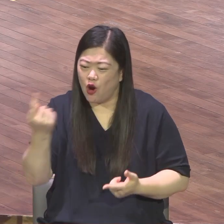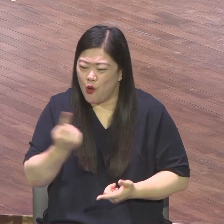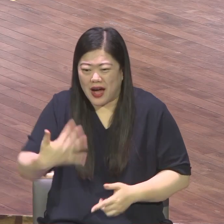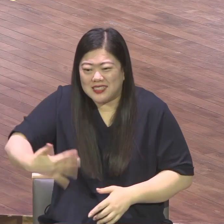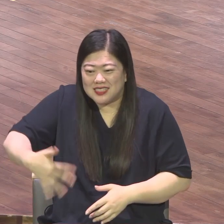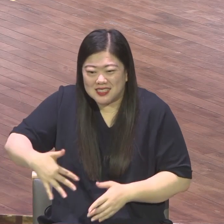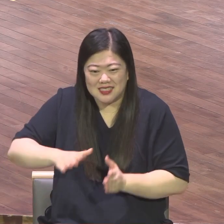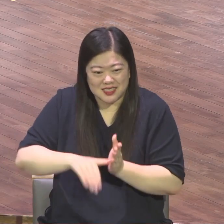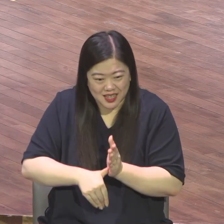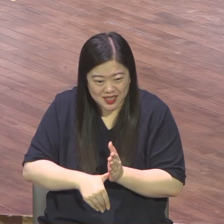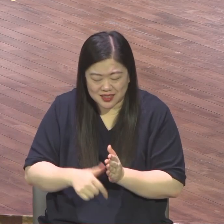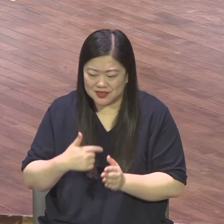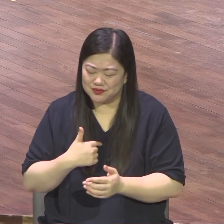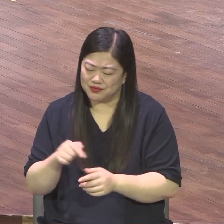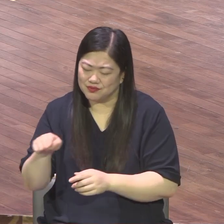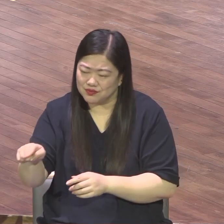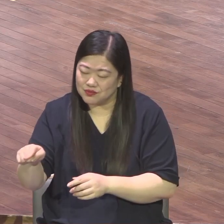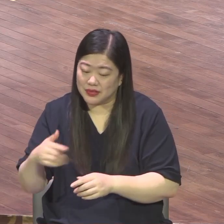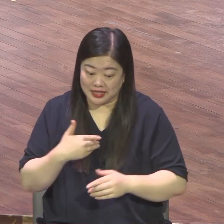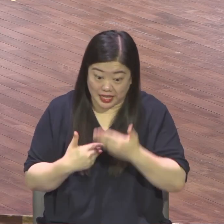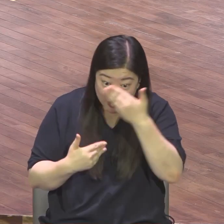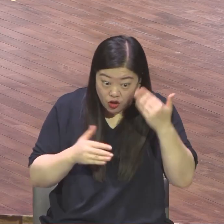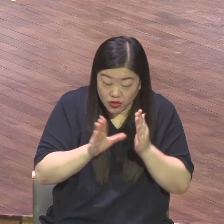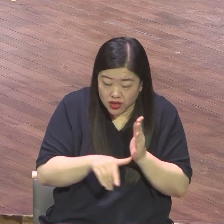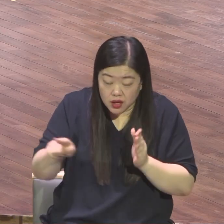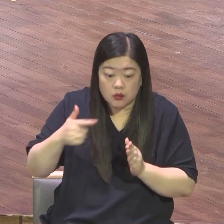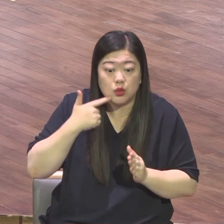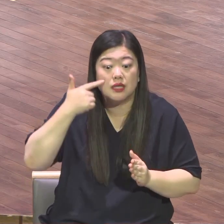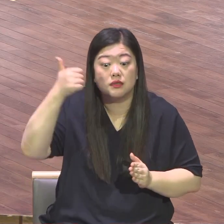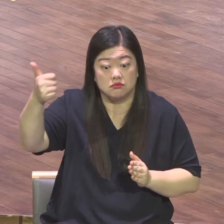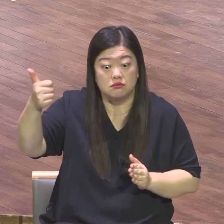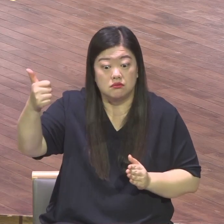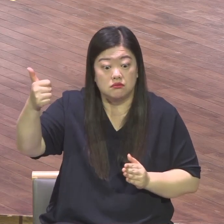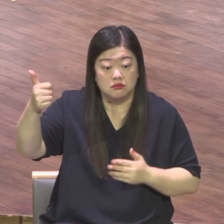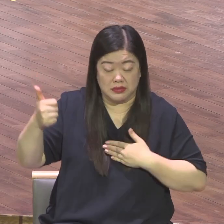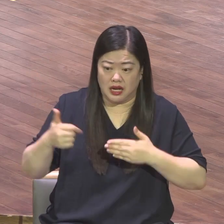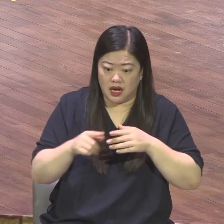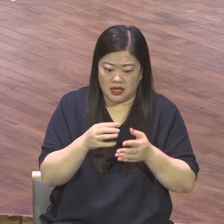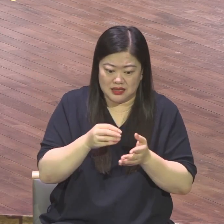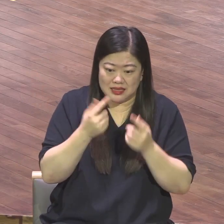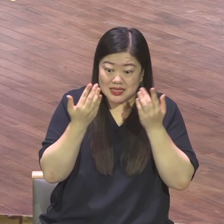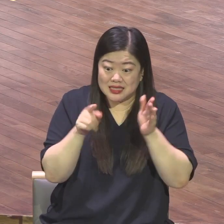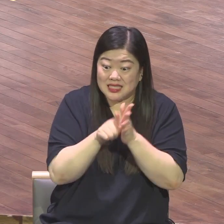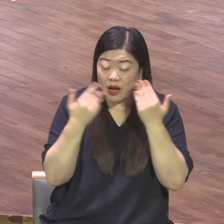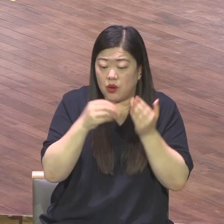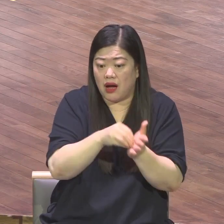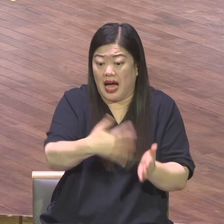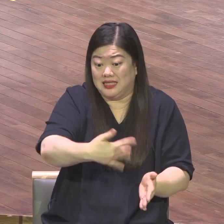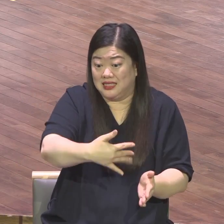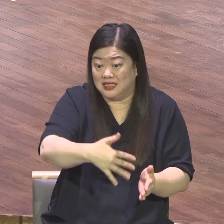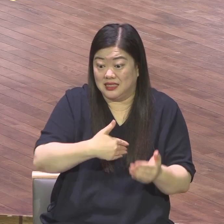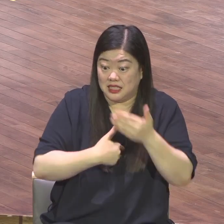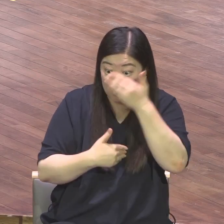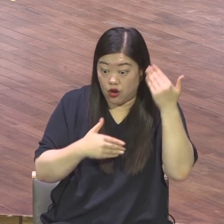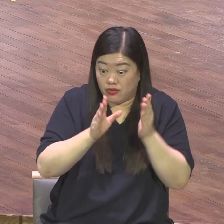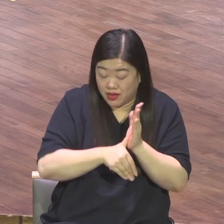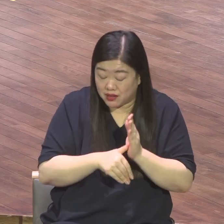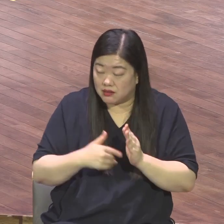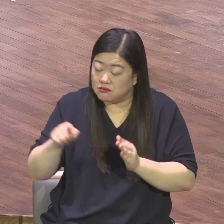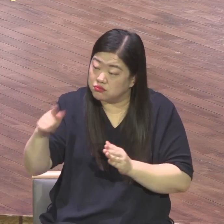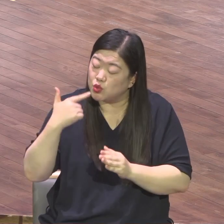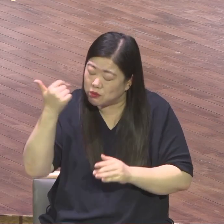나 청년대부터 된 건데 어떻게 영접을 못 시킬까? 영접했지, 나는 이제 할 수